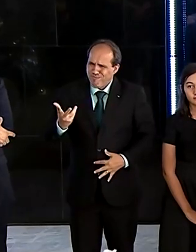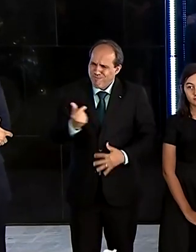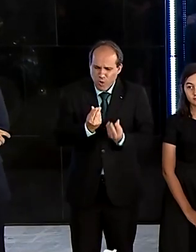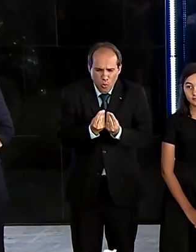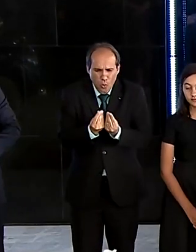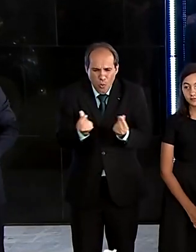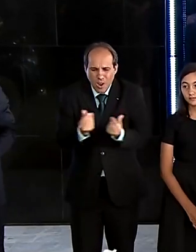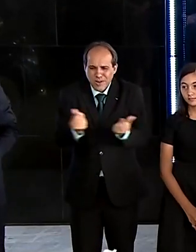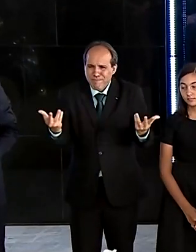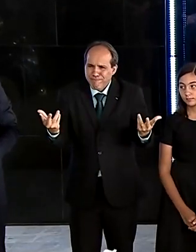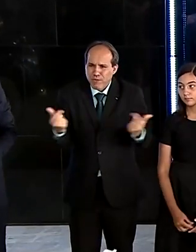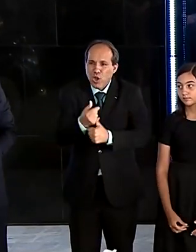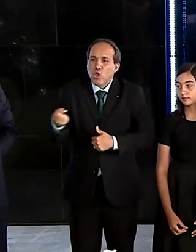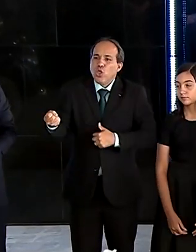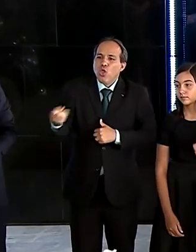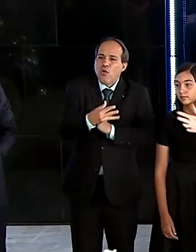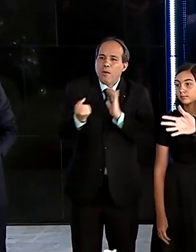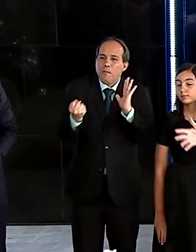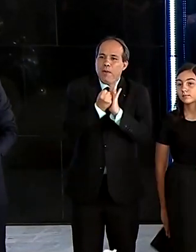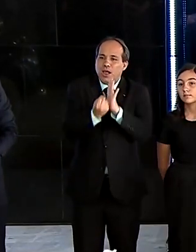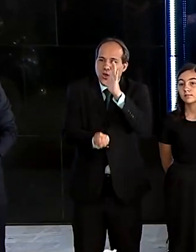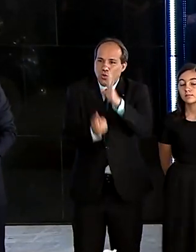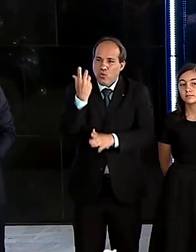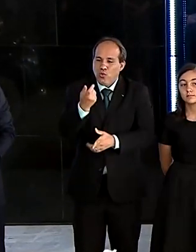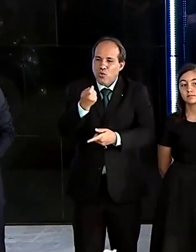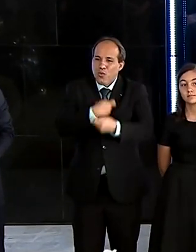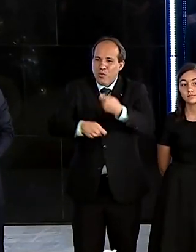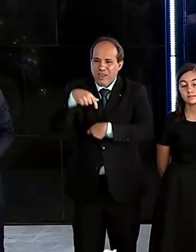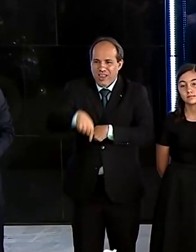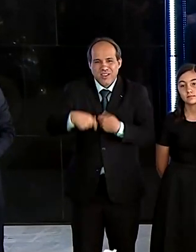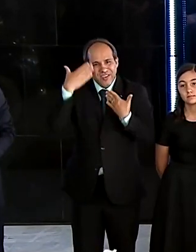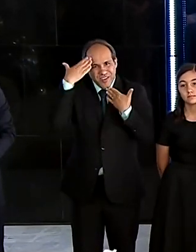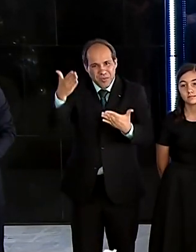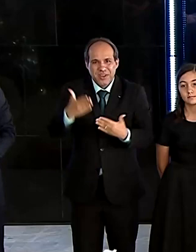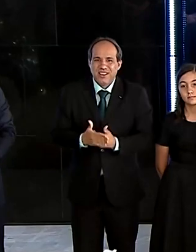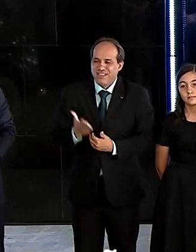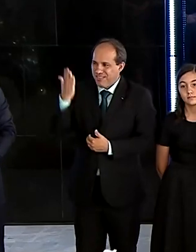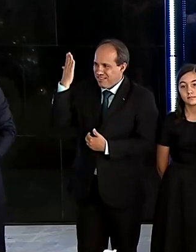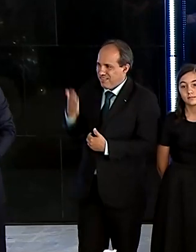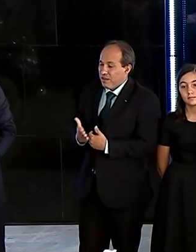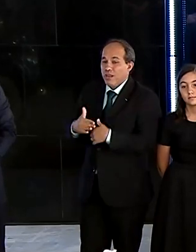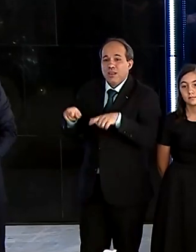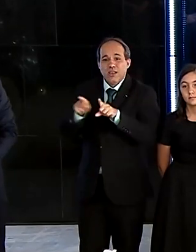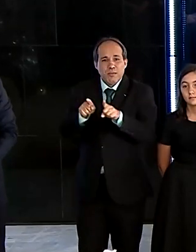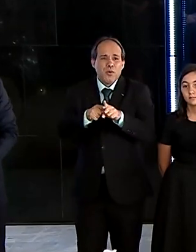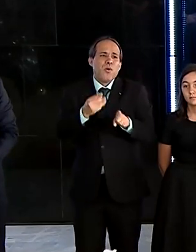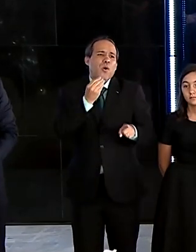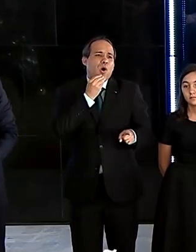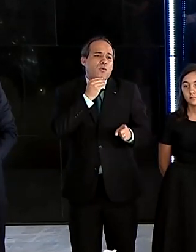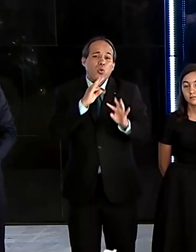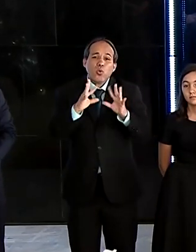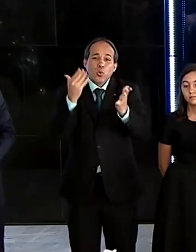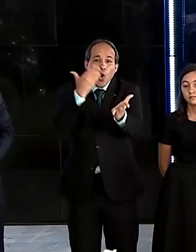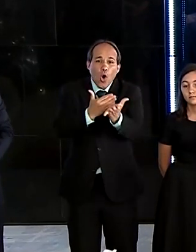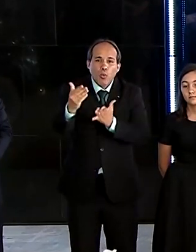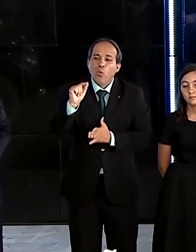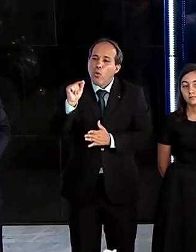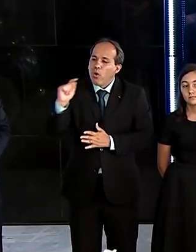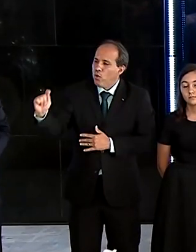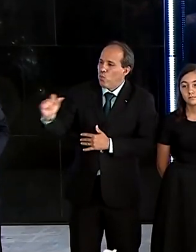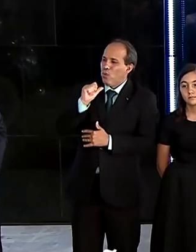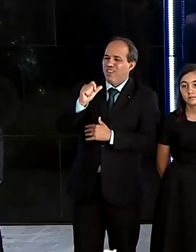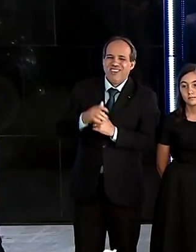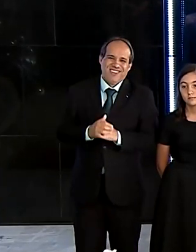uma nova marca que aparece no mercado. Muito obrigado a ele. E, obviamente, né, tudo começou com uma doação. Né?